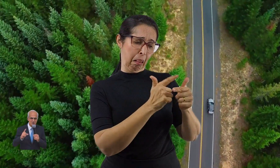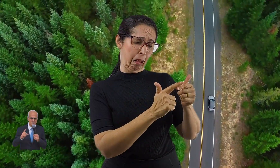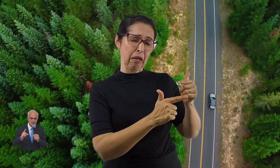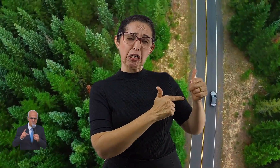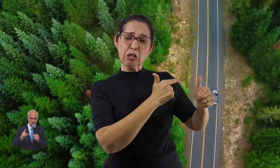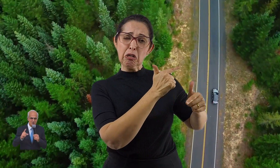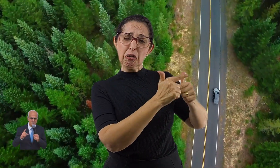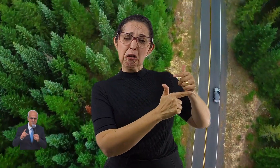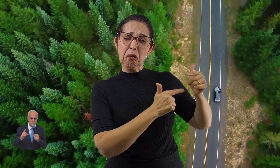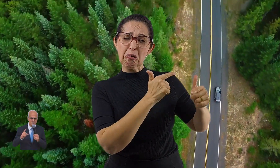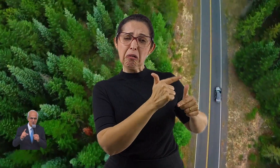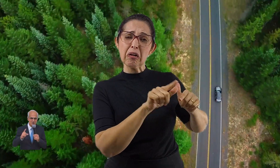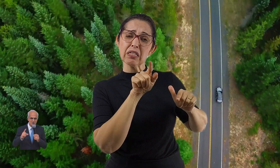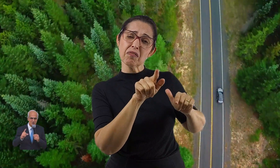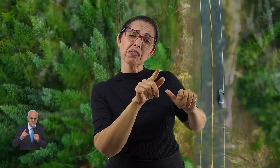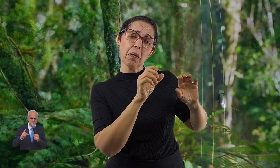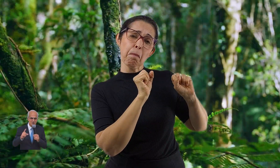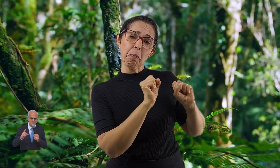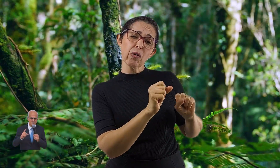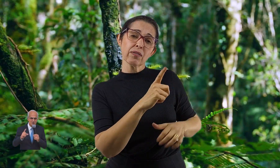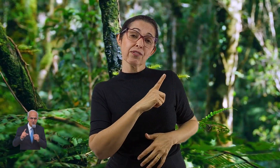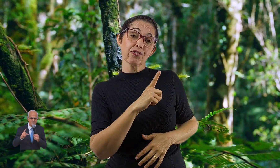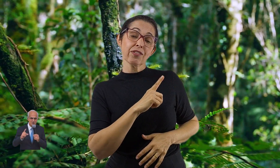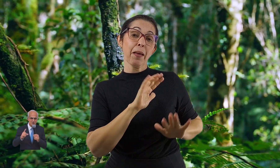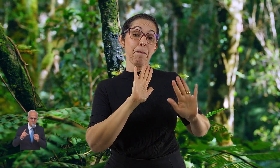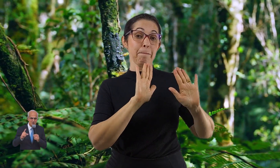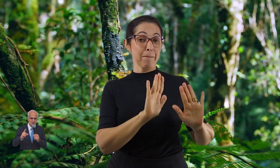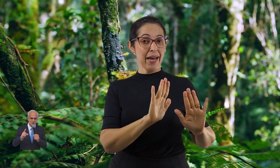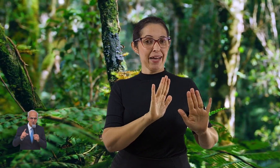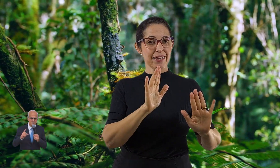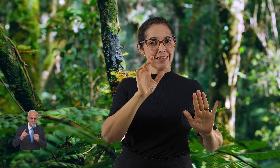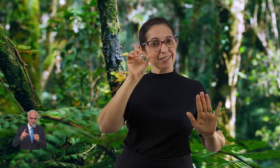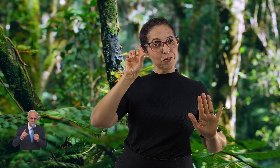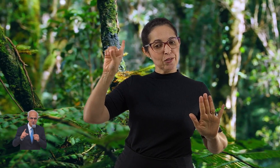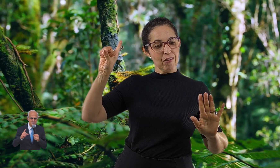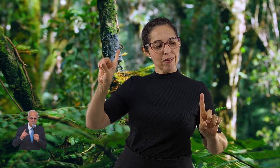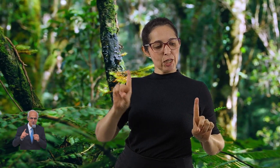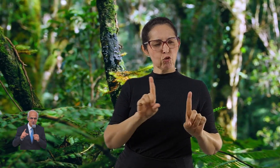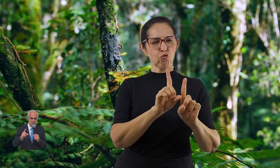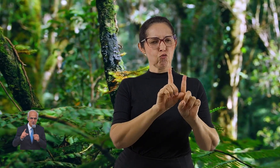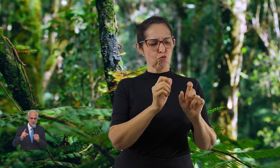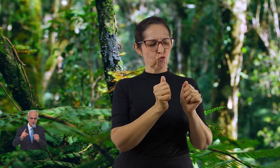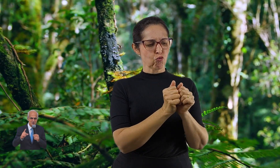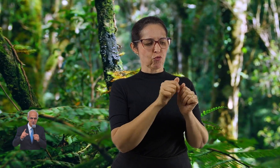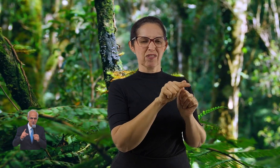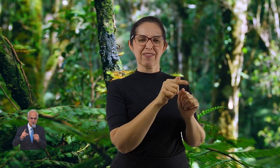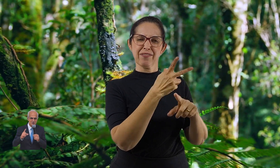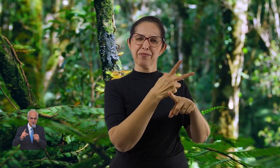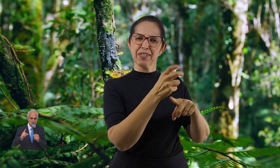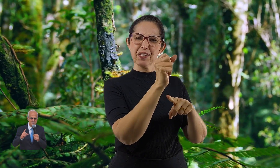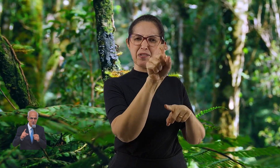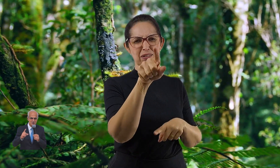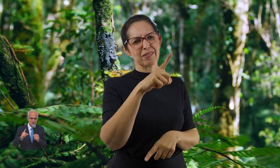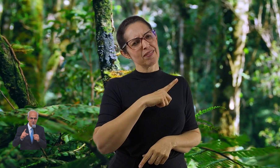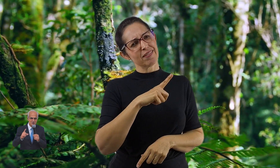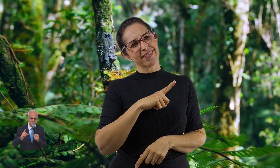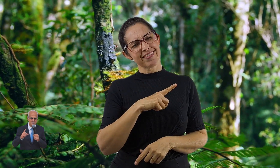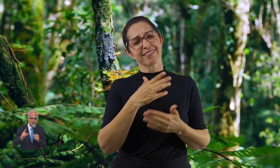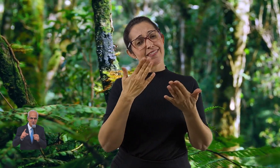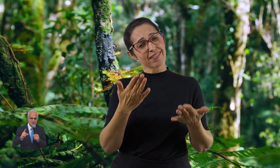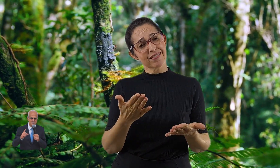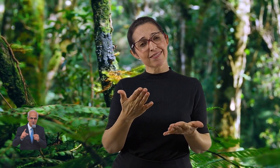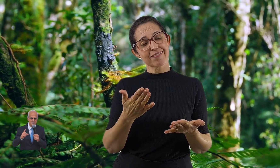ter um Golias diante de você, mas se o Senhor for com você, a vitória é sua. A vitória é sua.